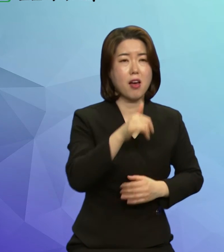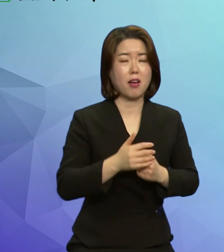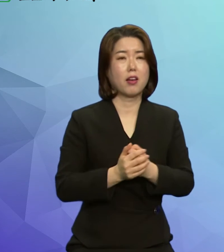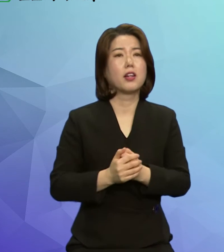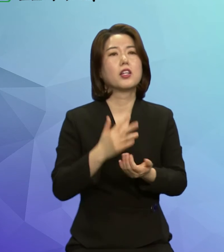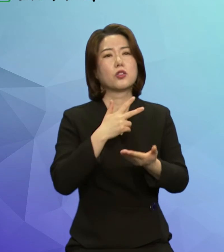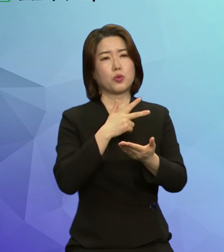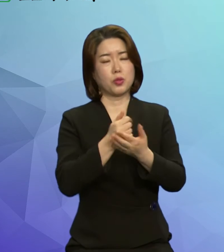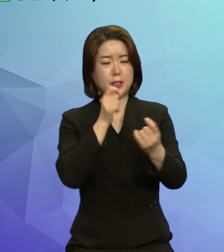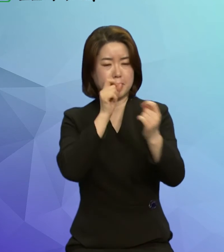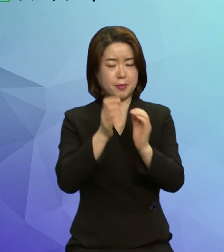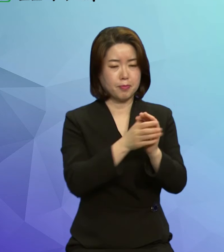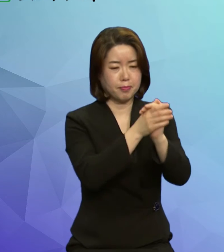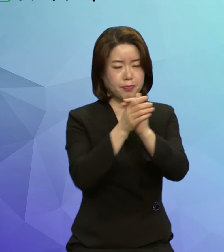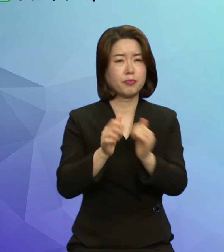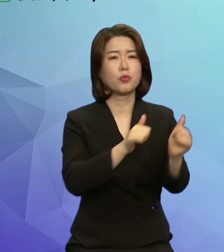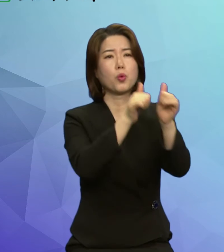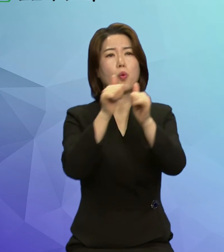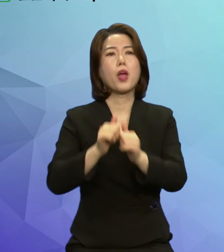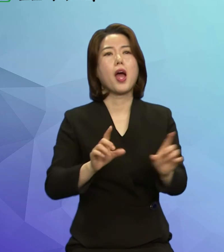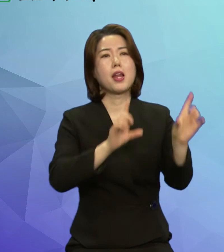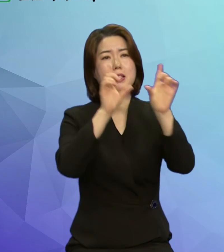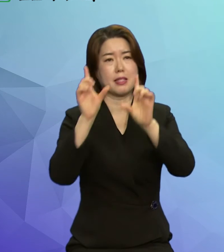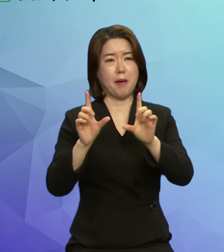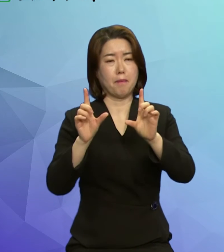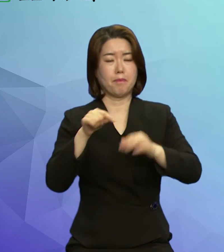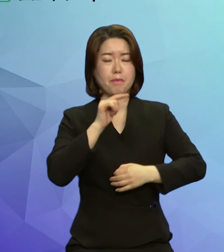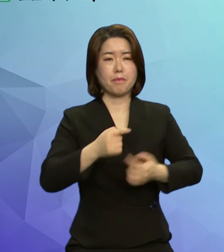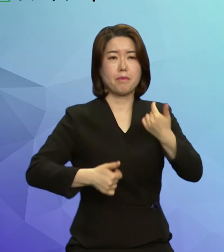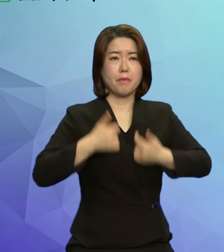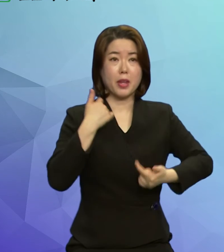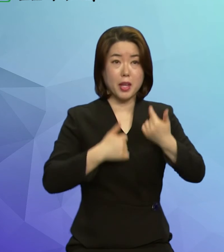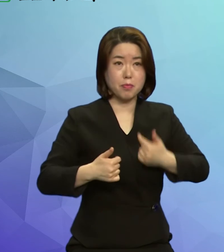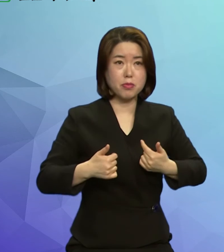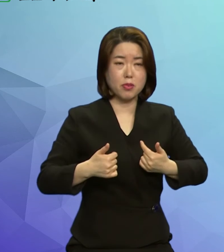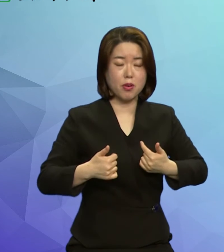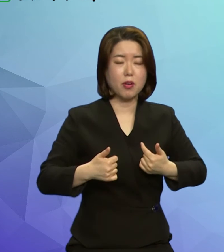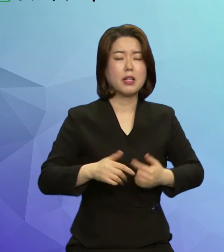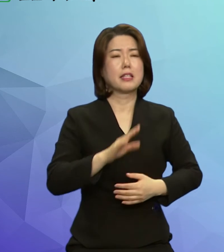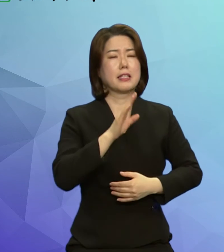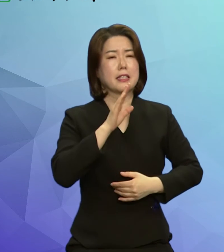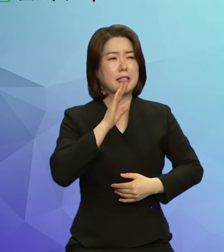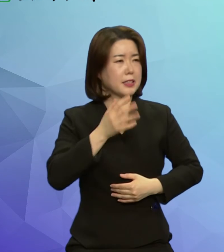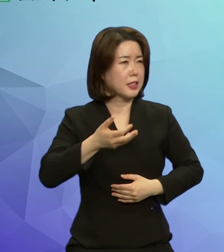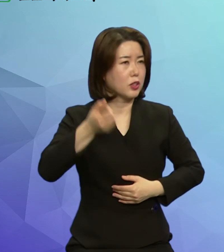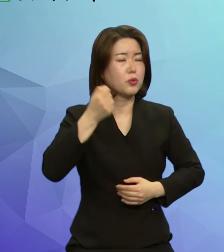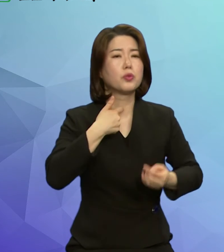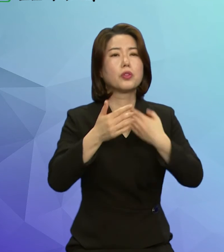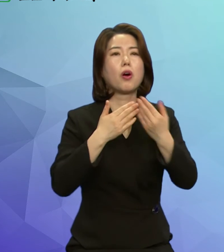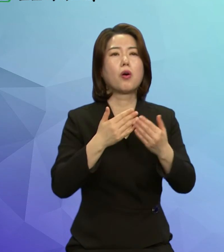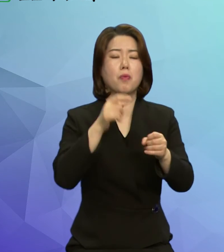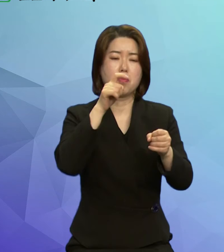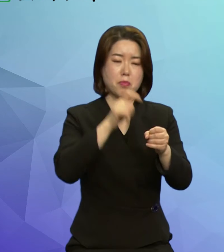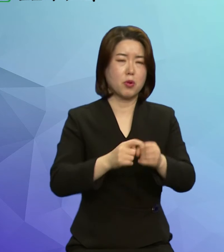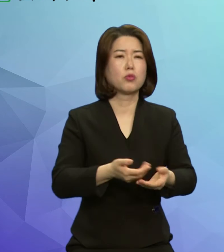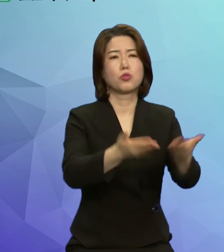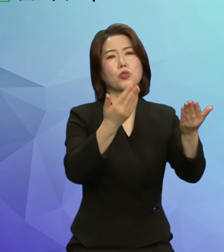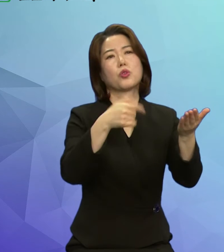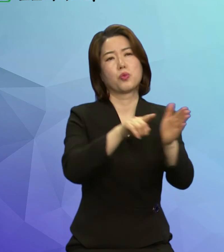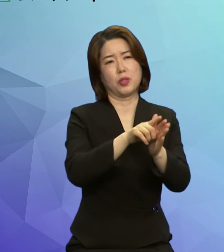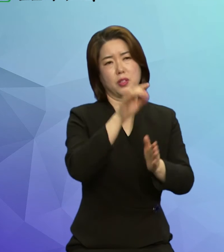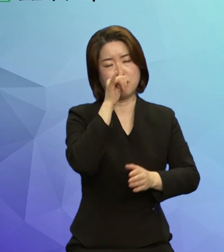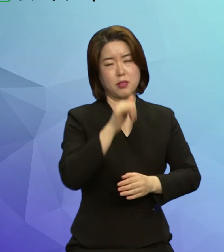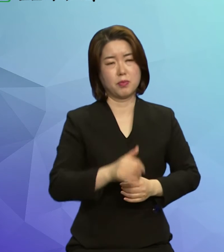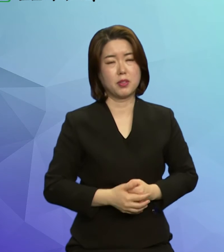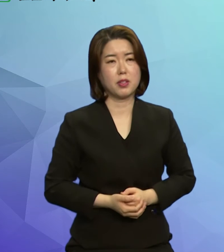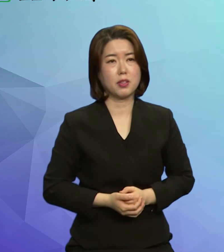주님과 친밀히 동행하는 삶, 그 기쁨의 삶을 실제로 살게 하려고 그렇게 하신 것이에요.